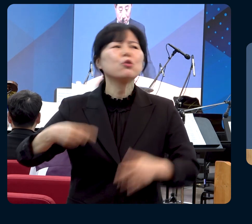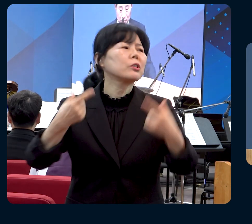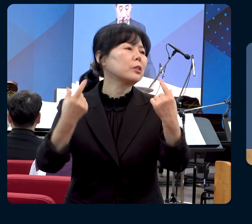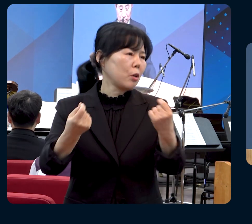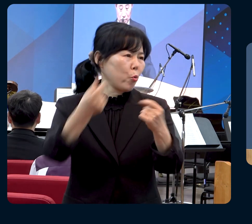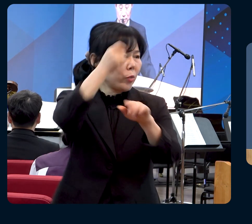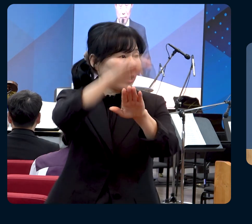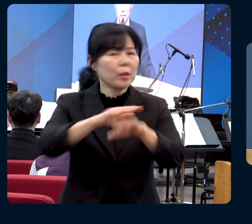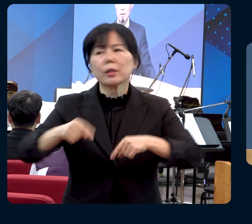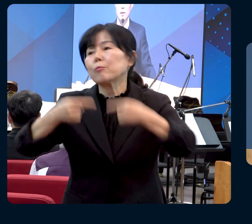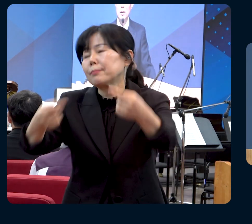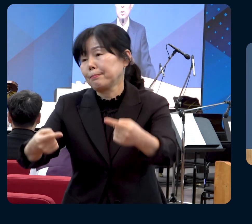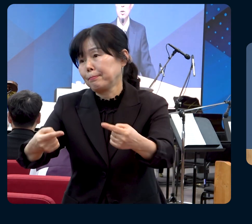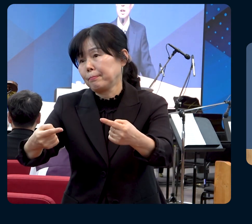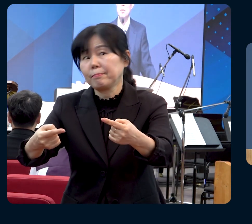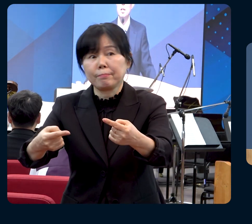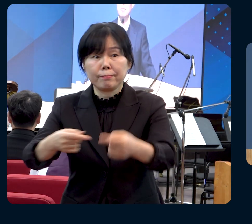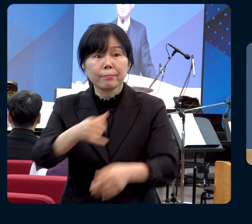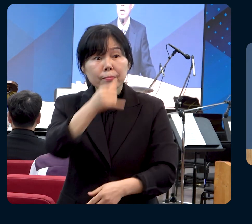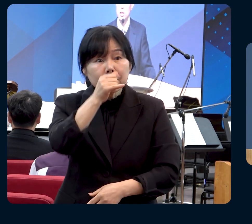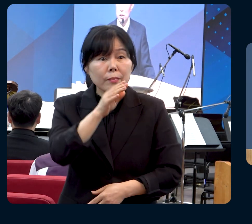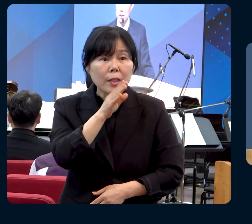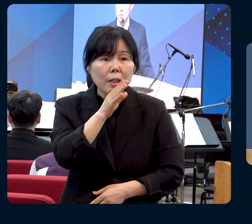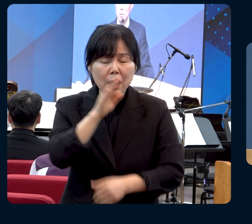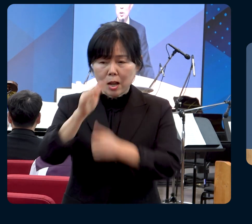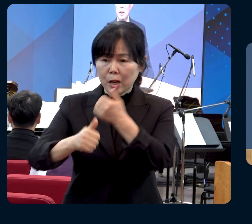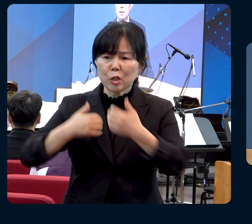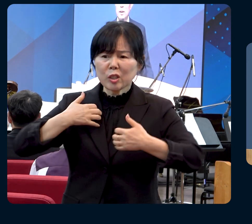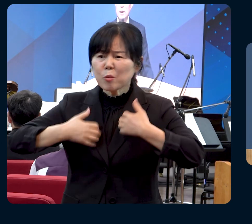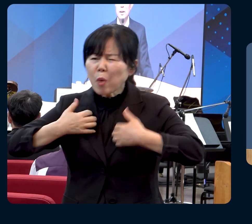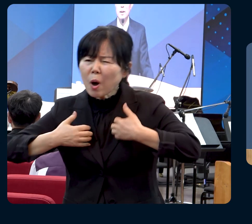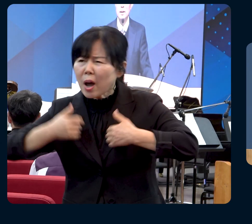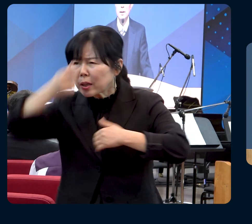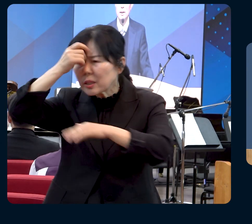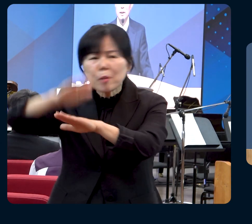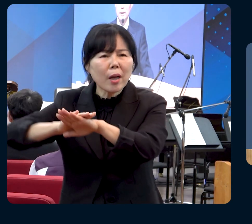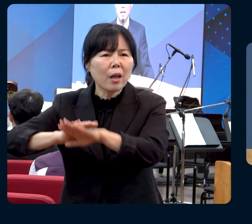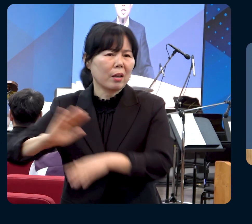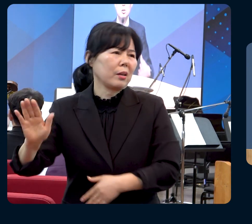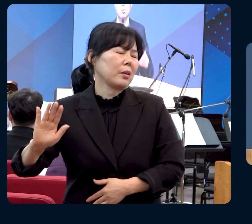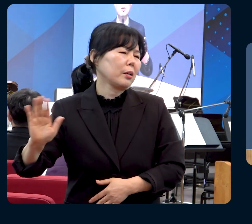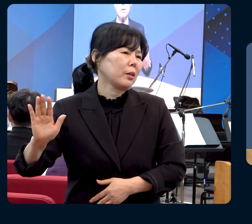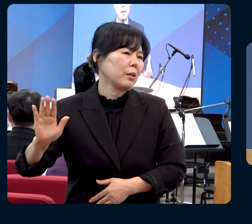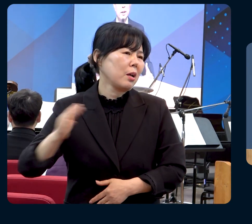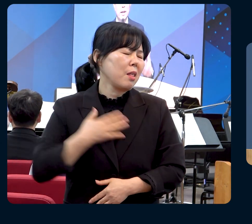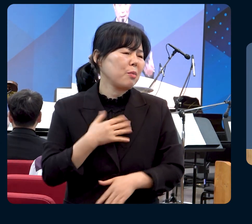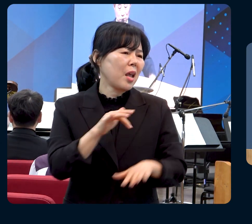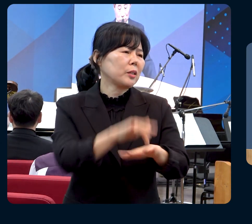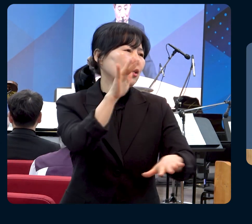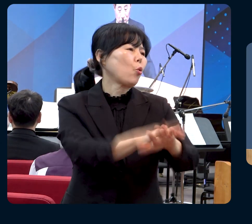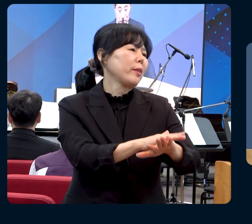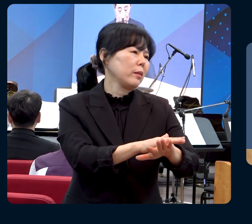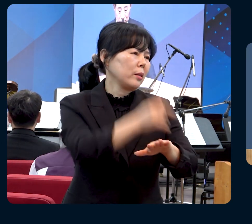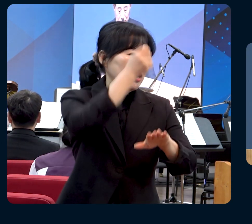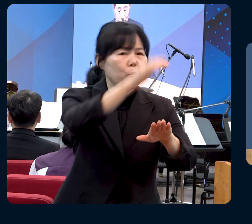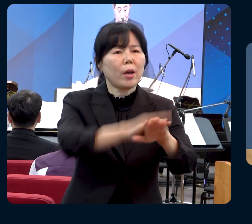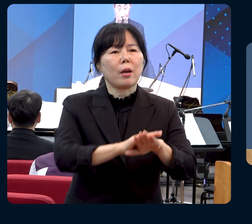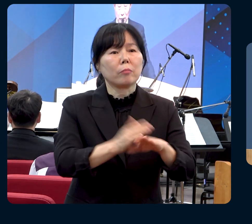있습니다. 또 하나님이 기뻐하시는 예배보다는 내 식으로 예배할 때가 있고요.